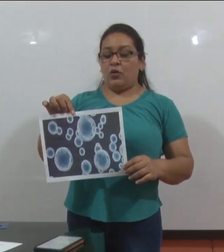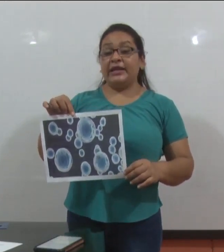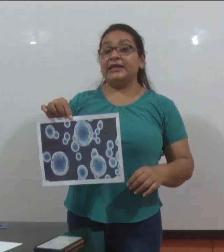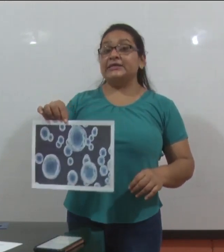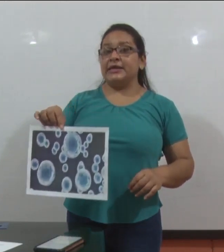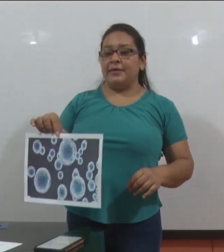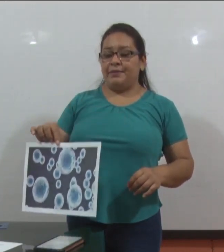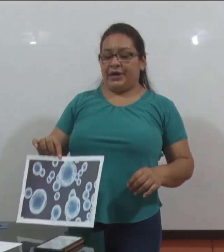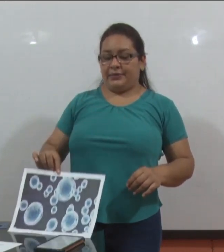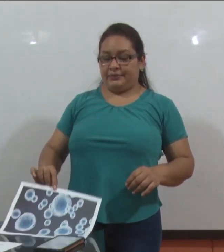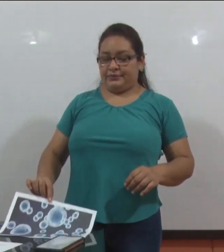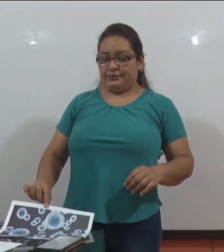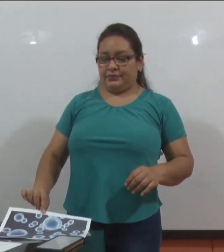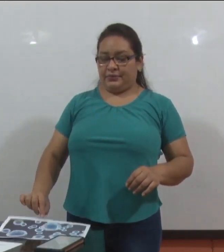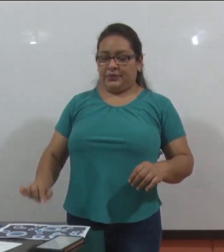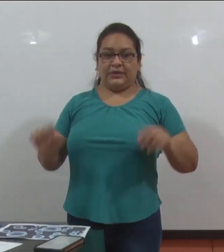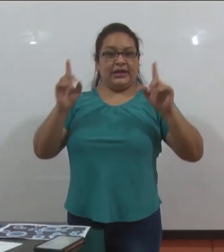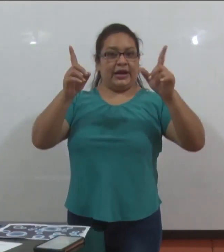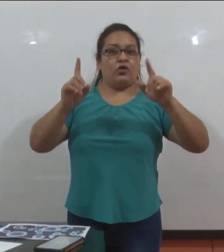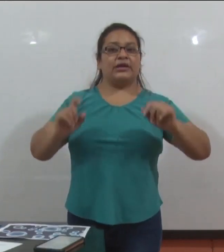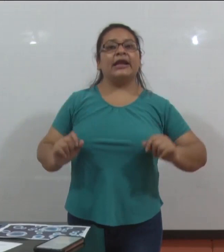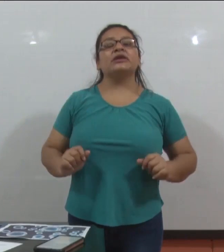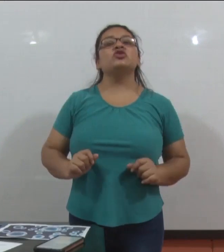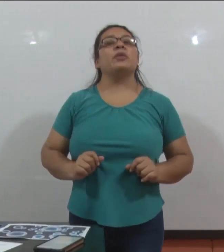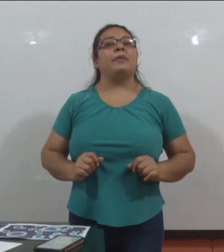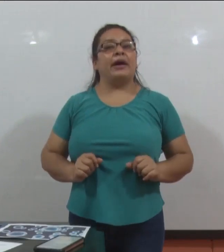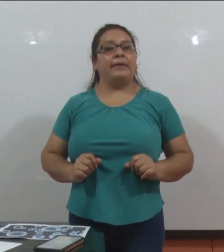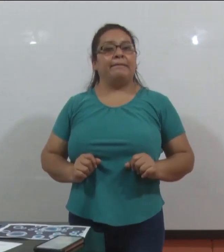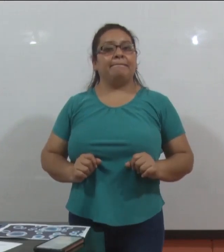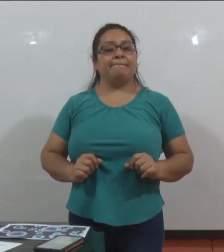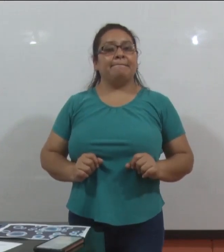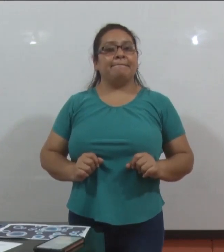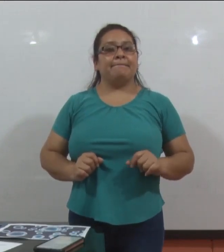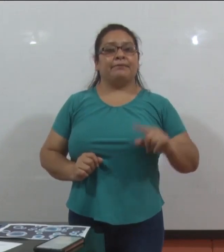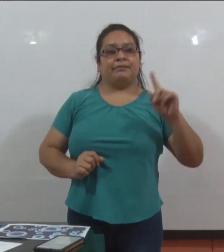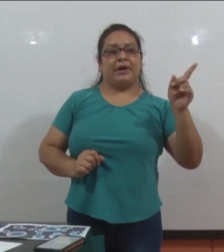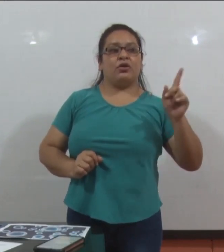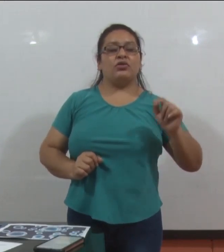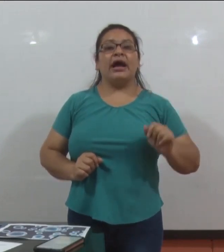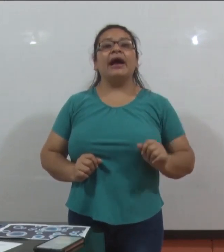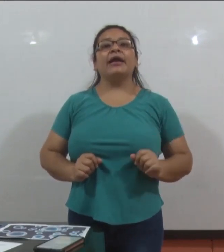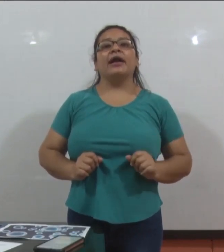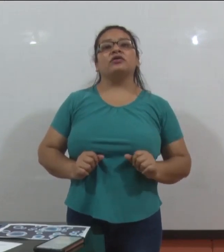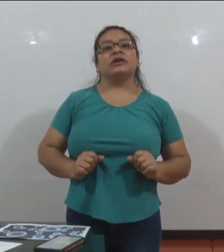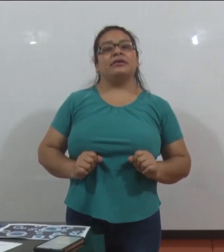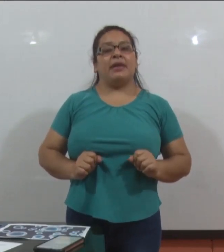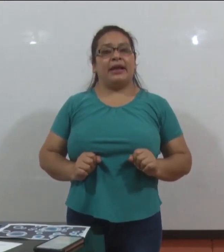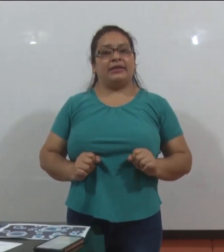Recuerde siempre de recordarle a su papá vacunar a los animales,